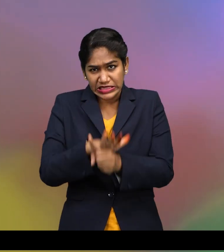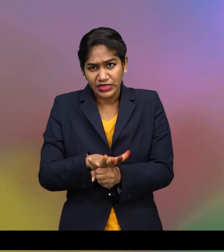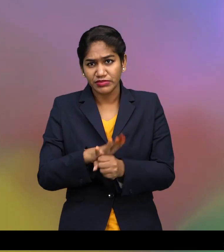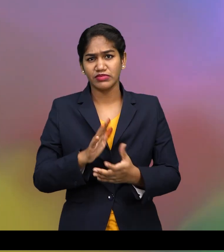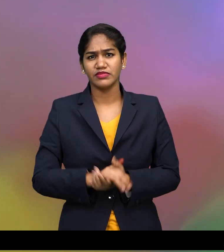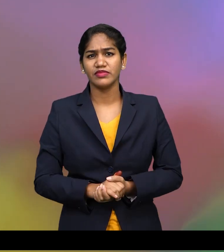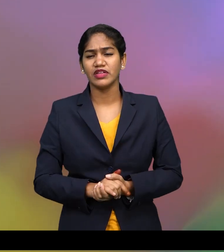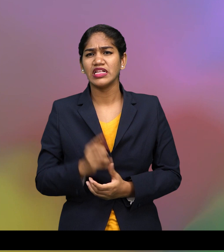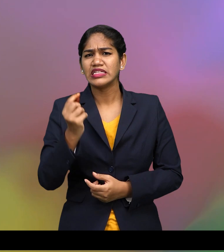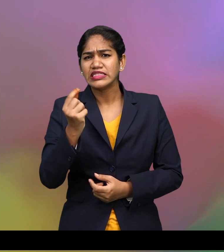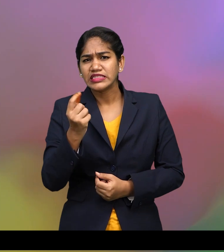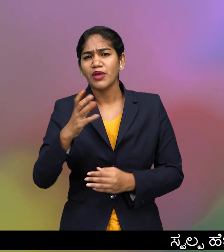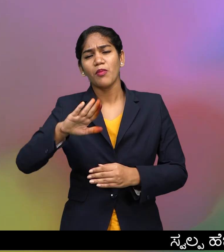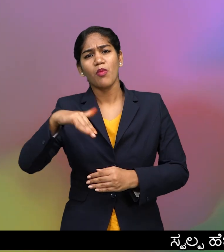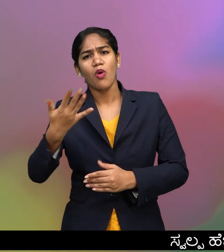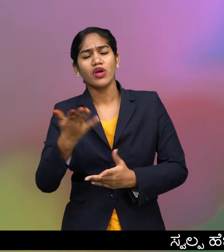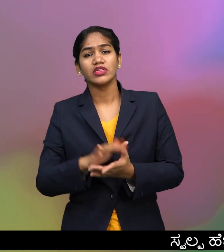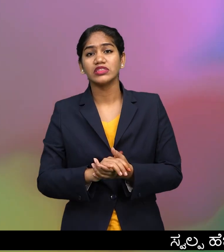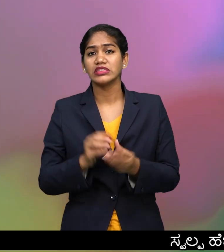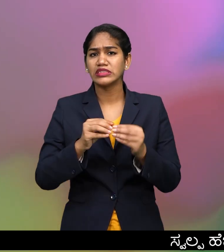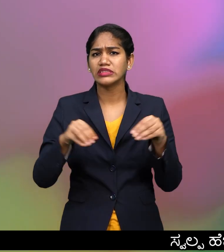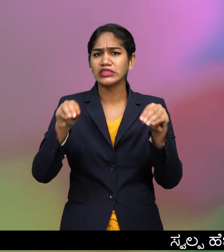2%ಕ್ಕಿಂತ ಸ್ವಲ್ಪ ಹೆಚ್ಚು ಒಳಗೊಂಡಿದೆ.